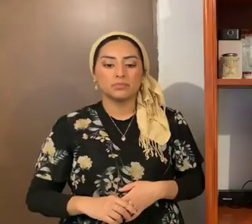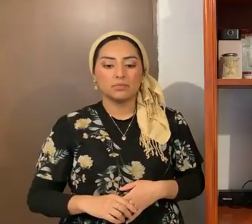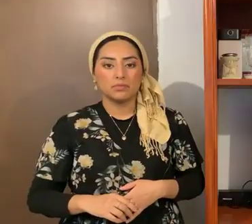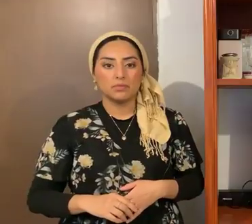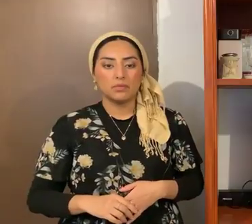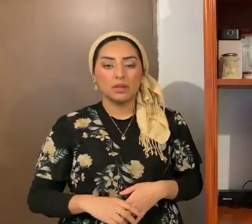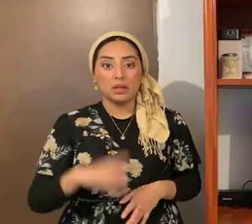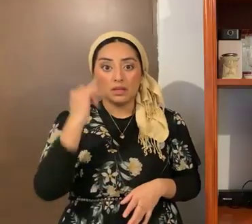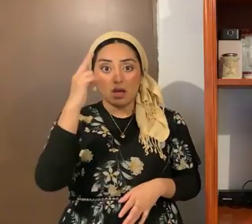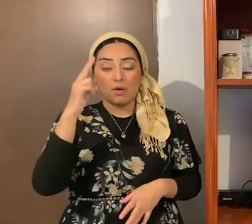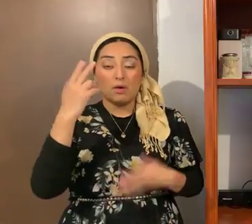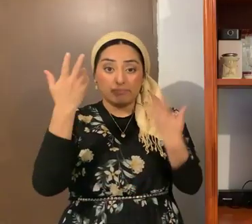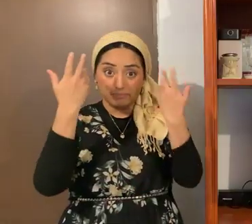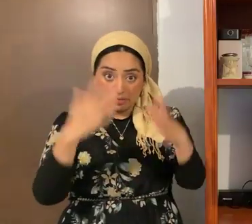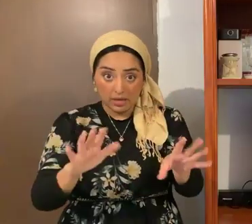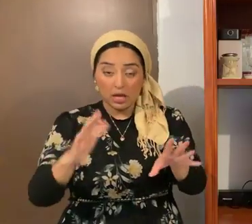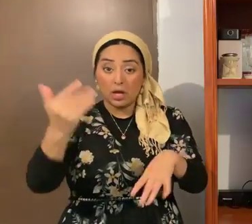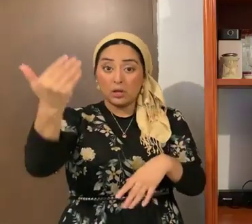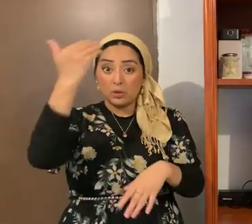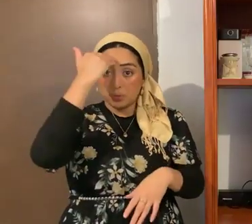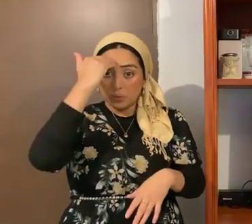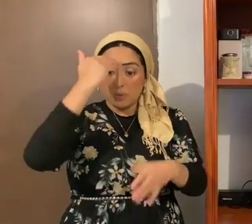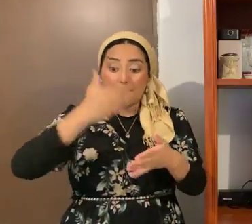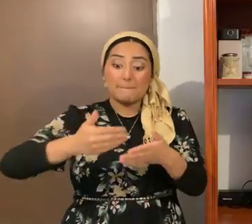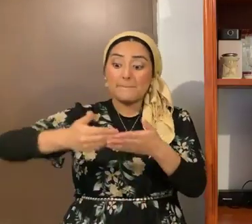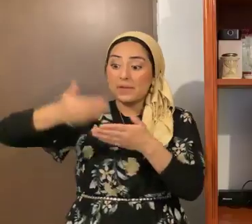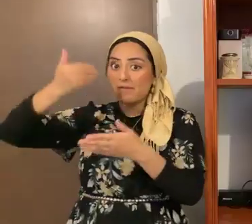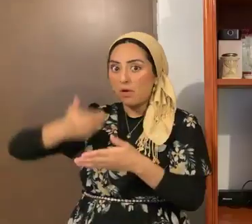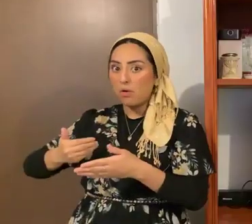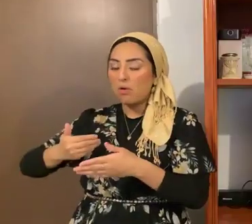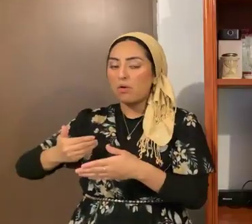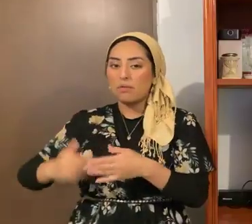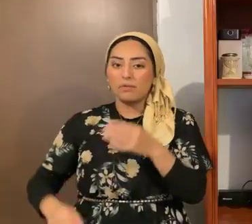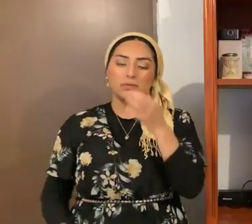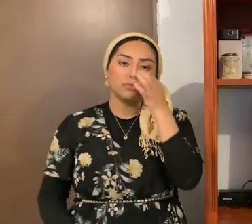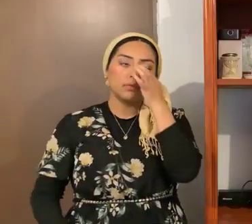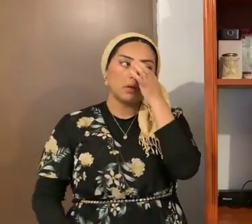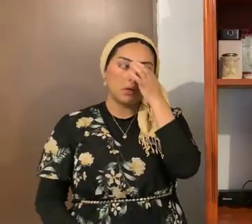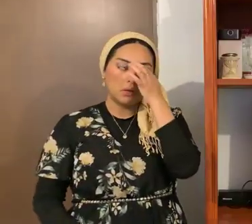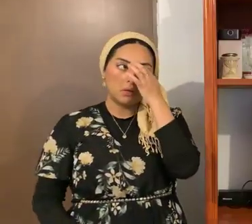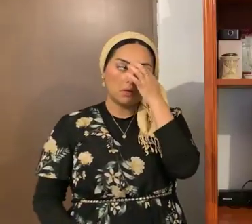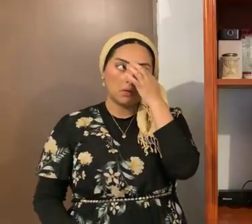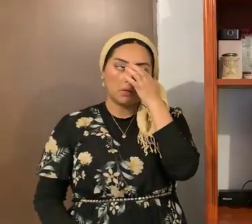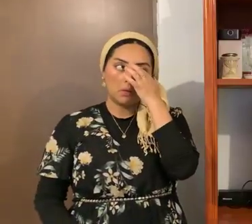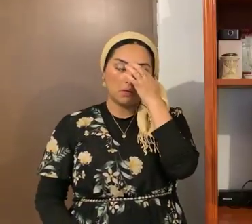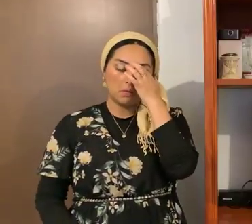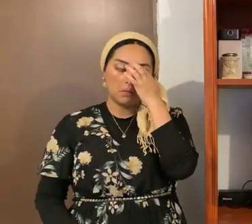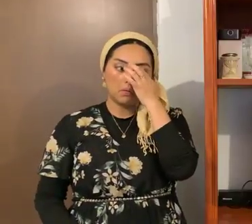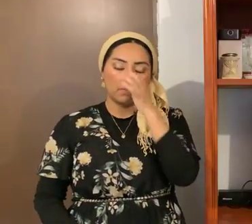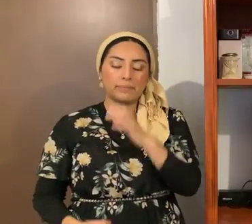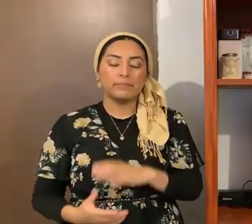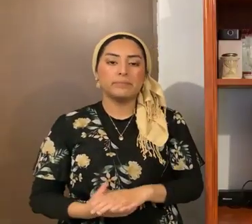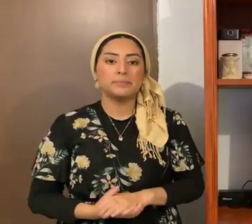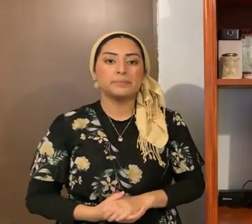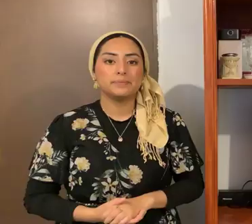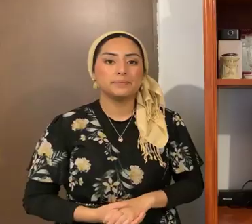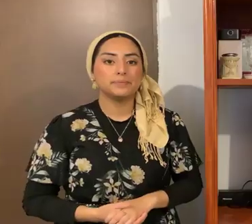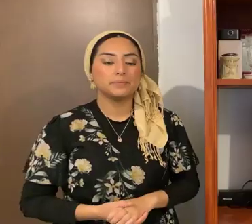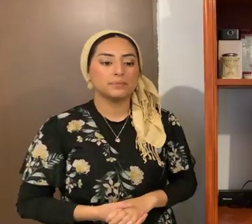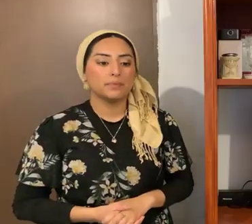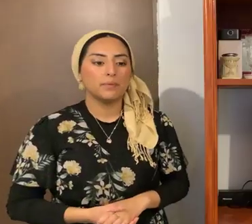Ya sabía el Eterno, por eso lo puso en Deuteronomio. Ahora, el hecho que diga como las demás